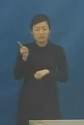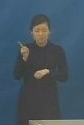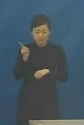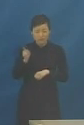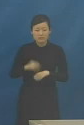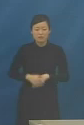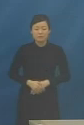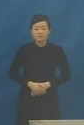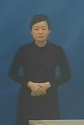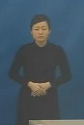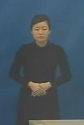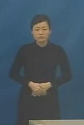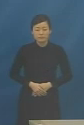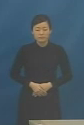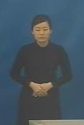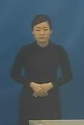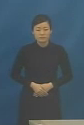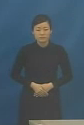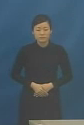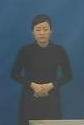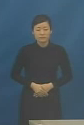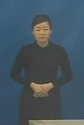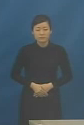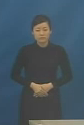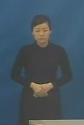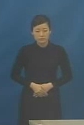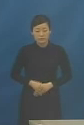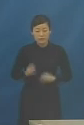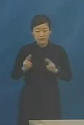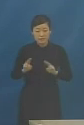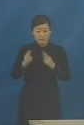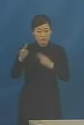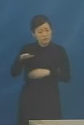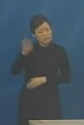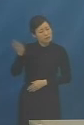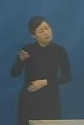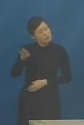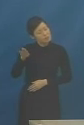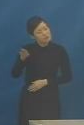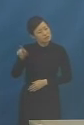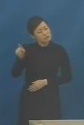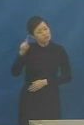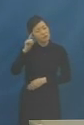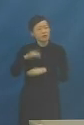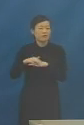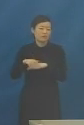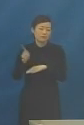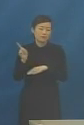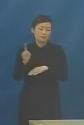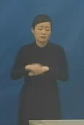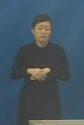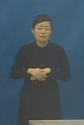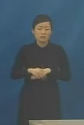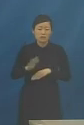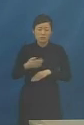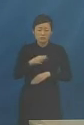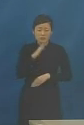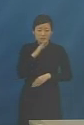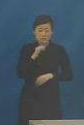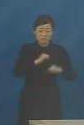ですねそれからaまあ専門家のみなさんも割とそういう方我々はの実務の